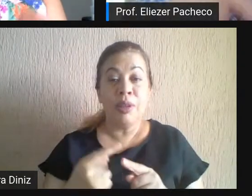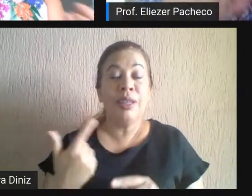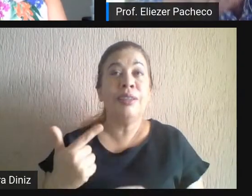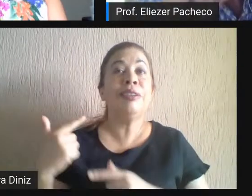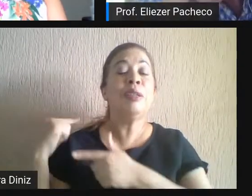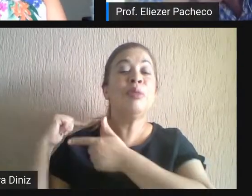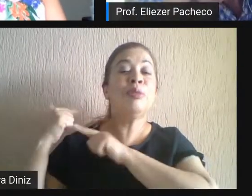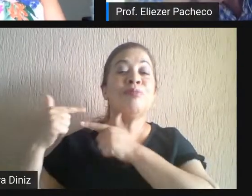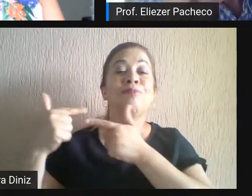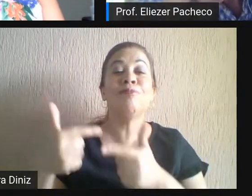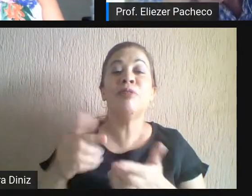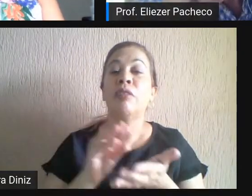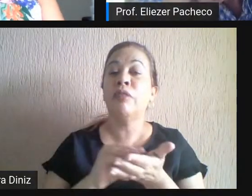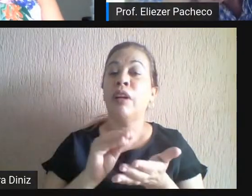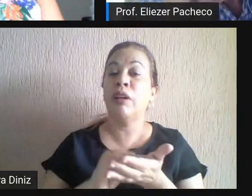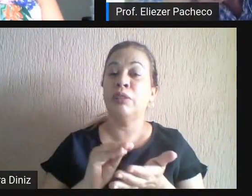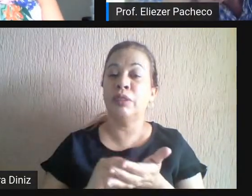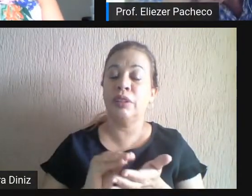aí.